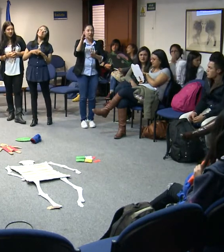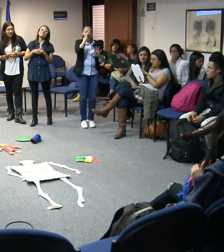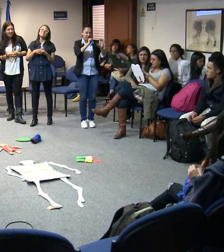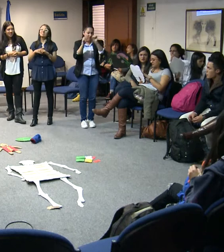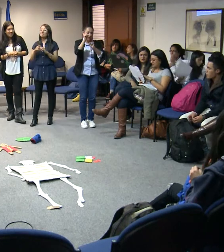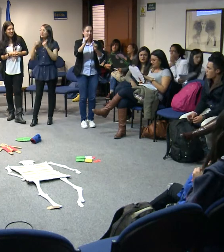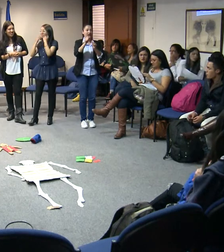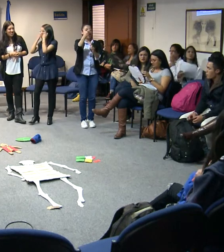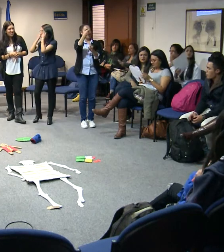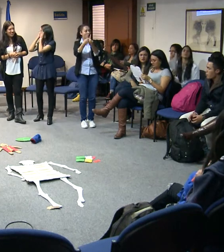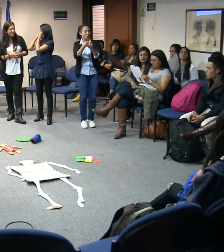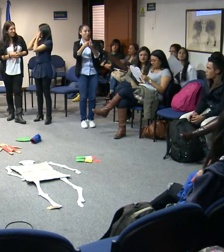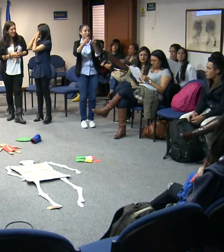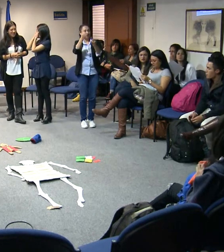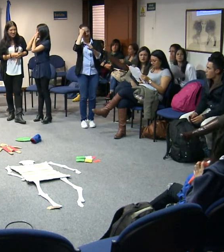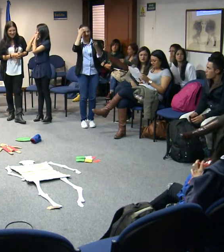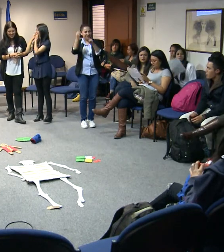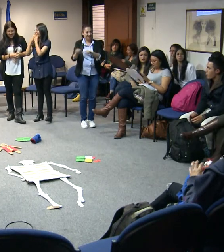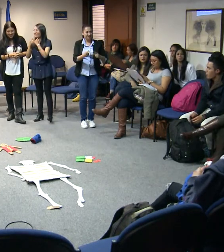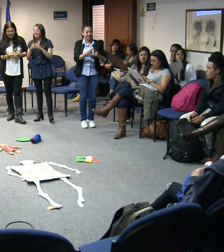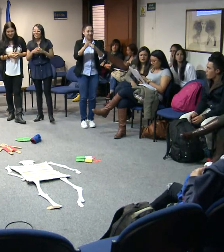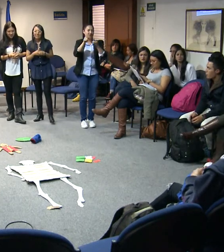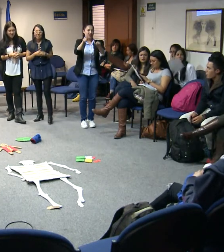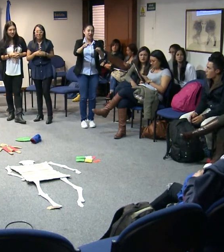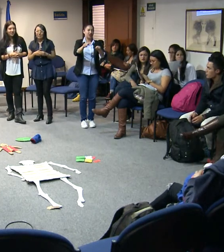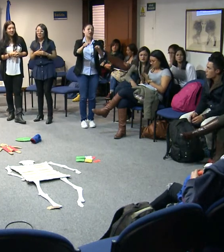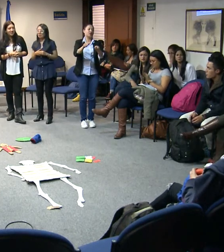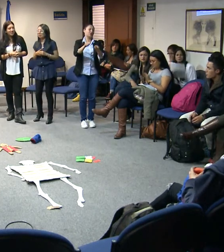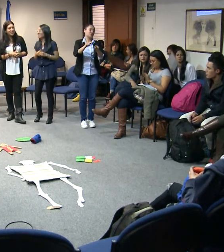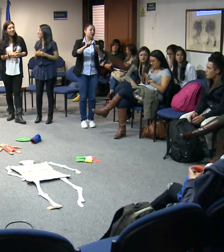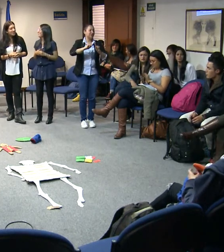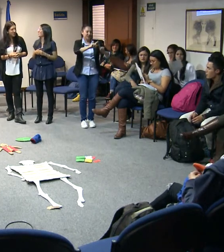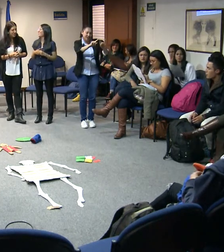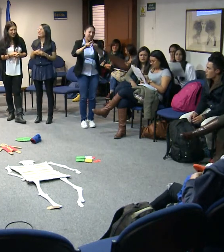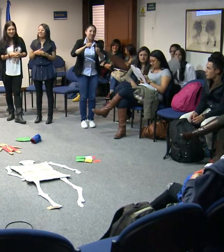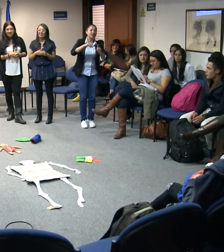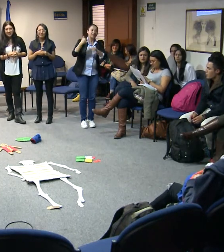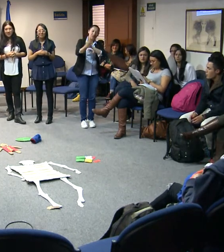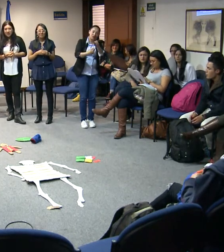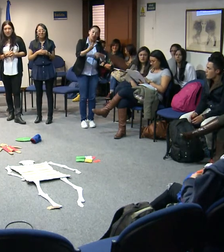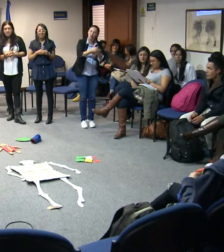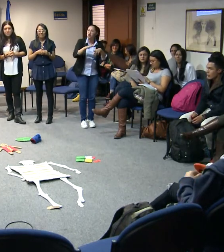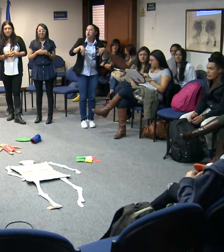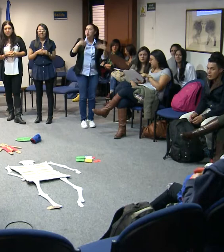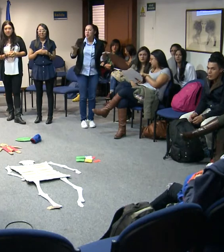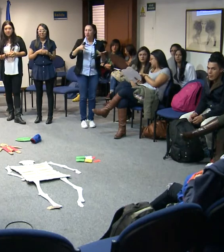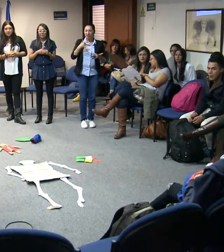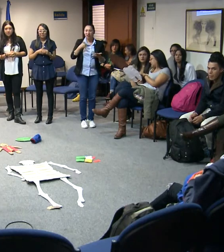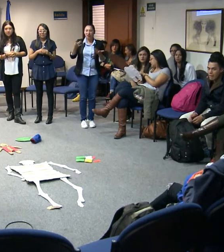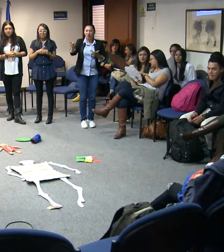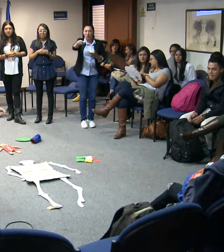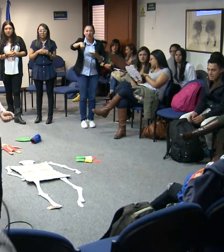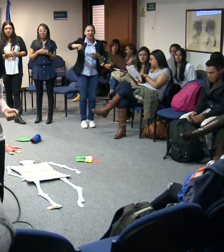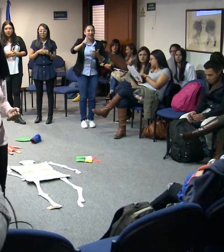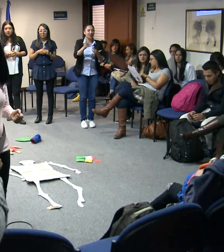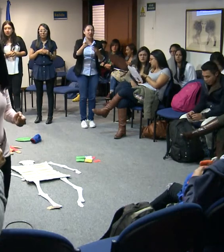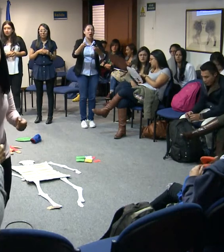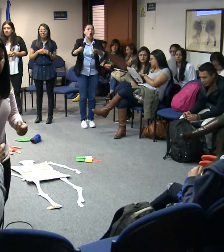que el rol del educador especial puede estar en otros procesos, ¿cómo se sienten ustedes? ¿Qué elementos les dio el